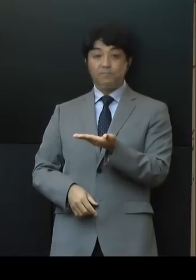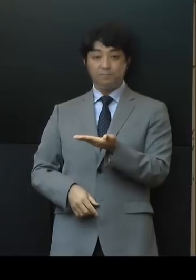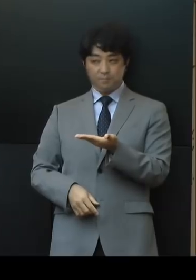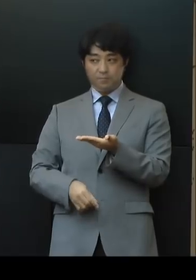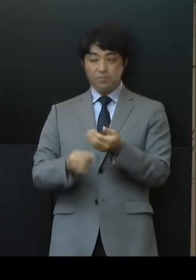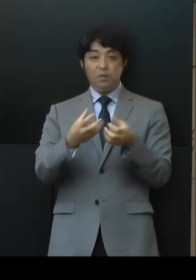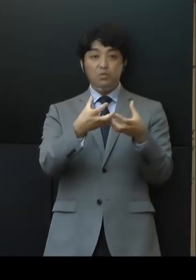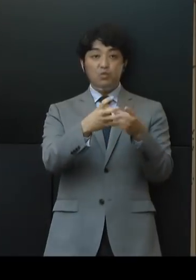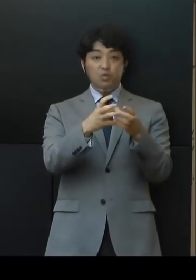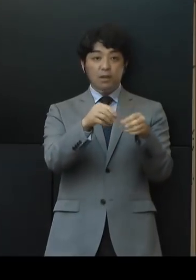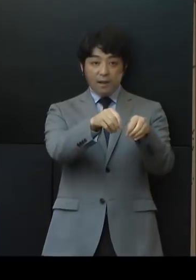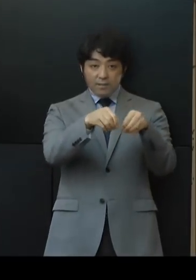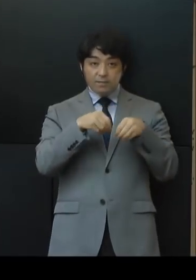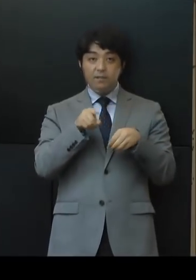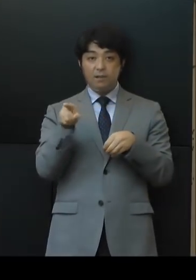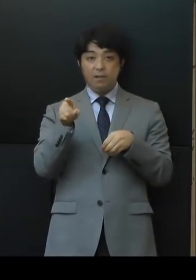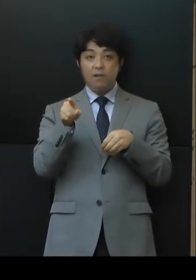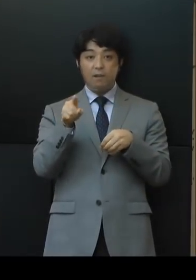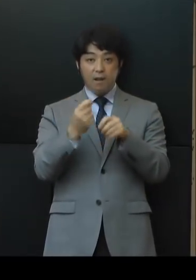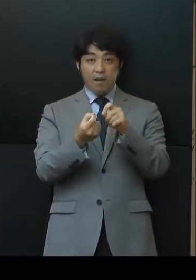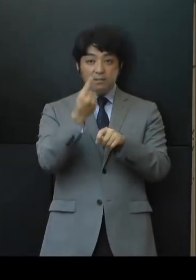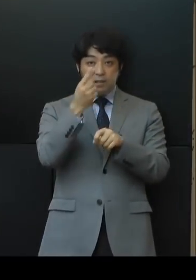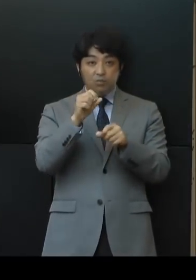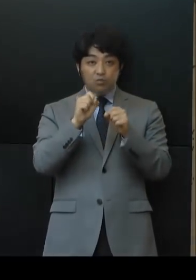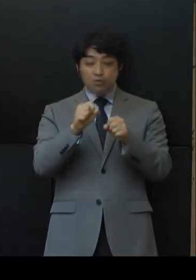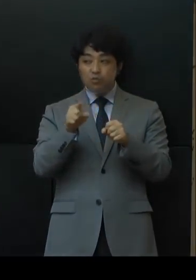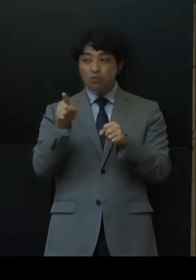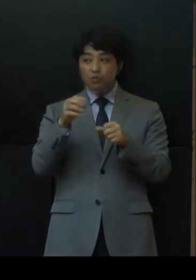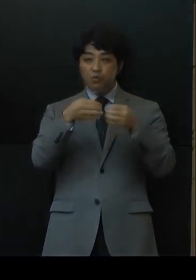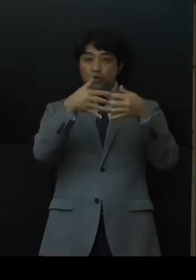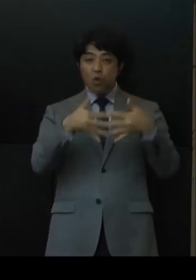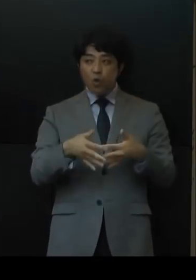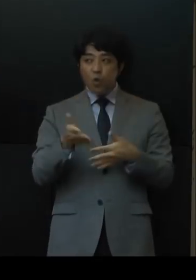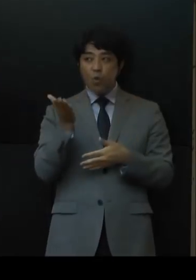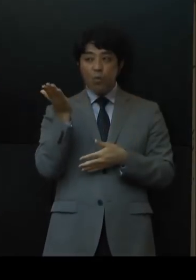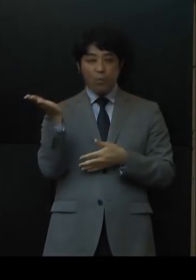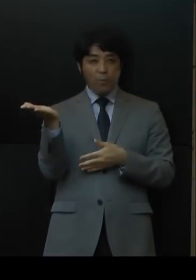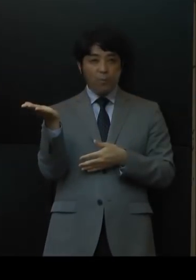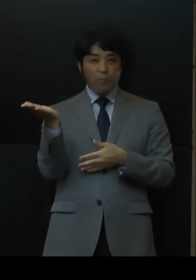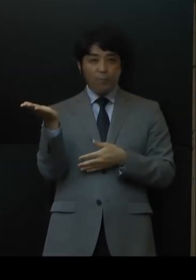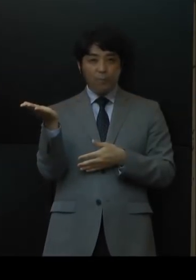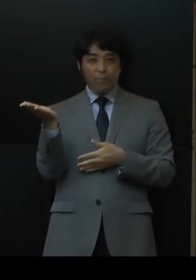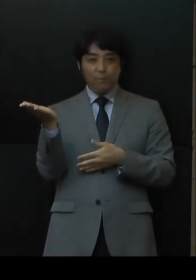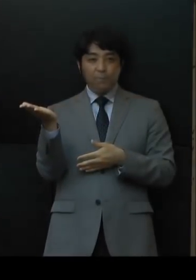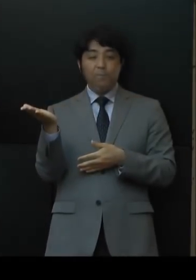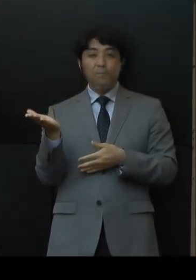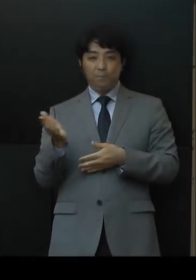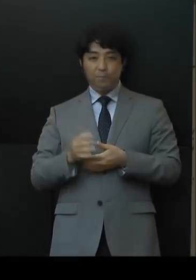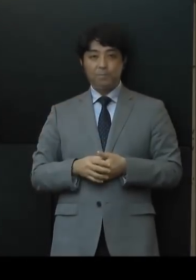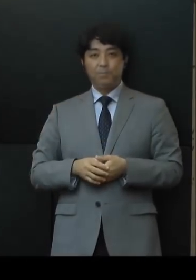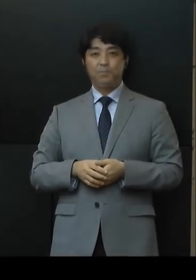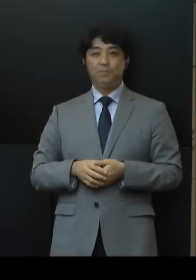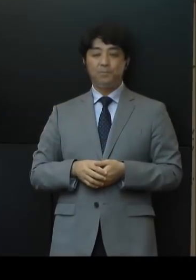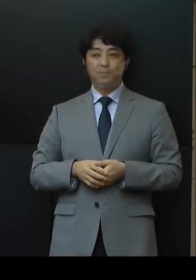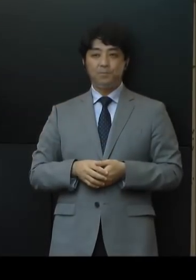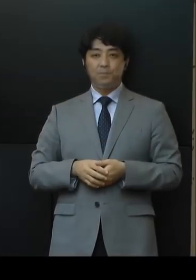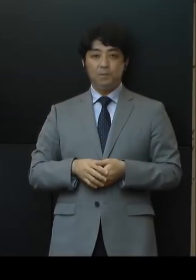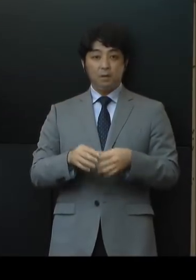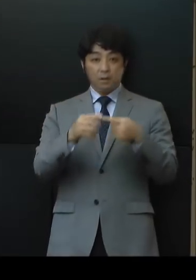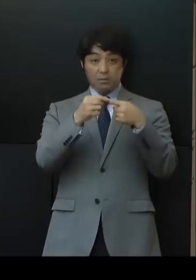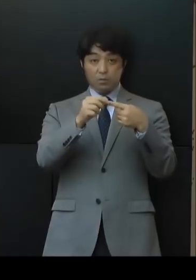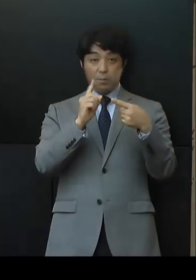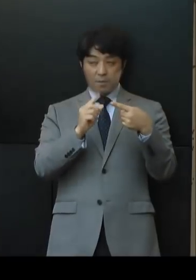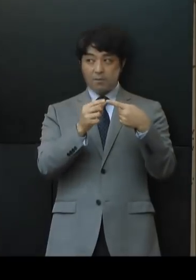ター集団感染が発生をするという状況は主にこのようなことが挙げられます。一